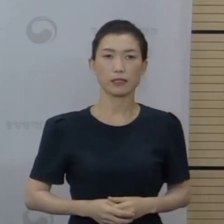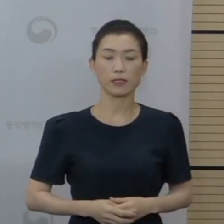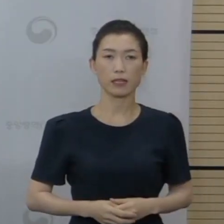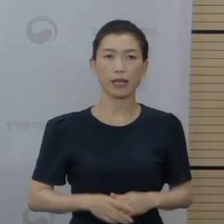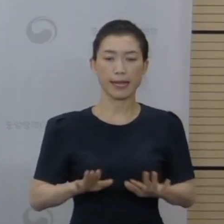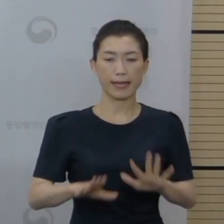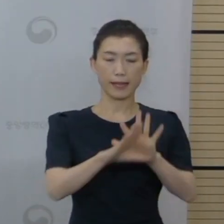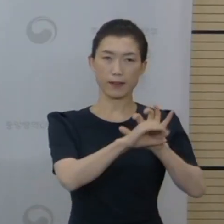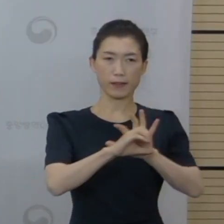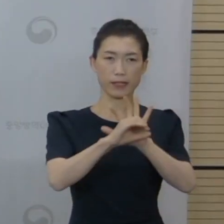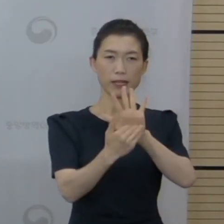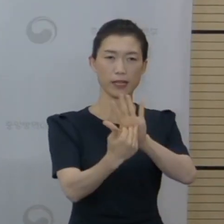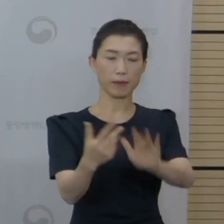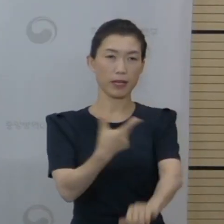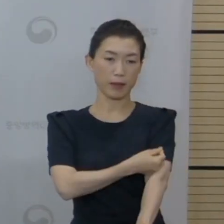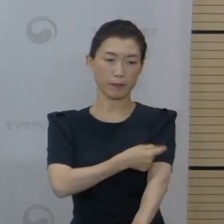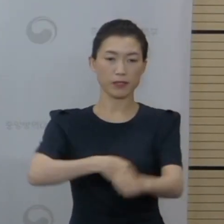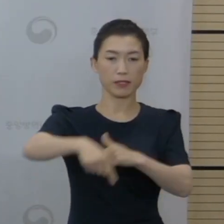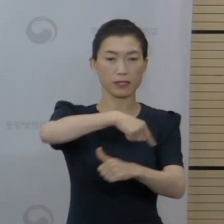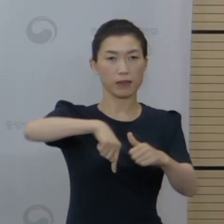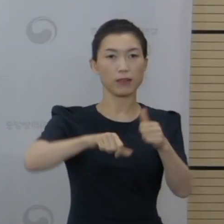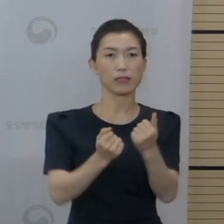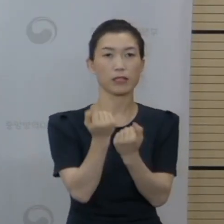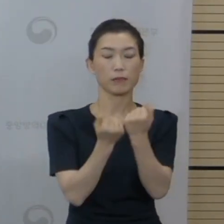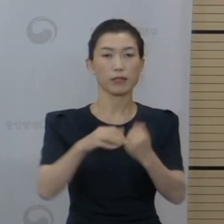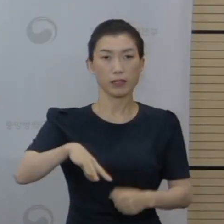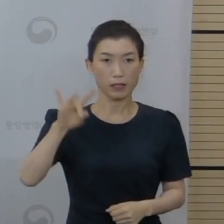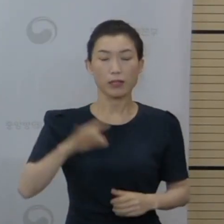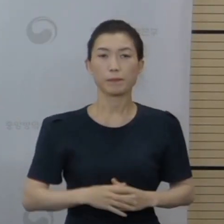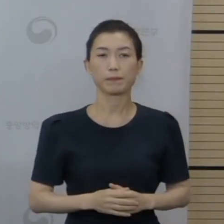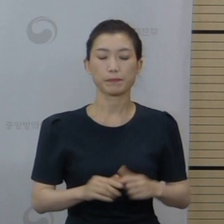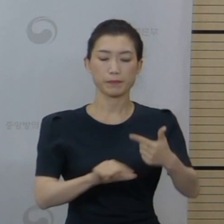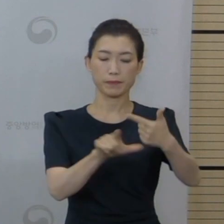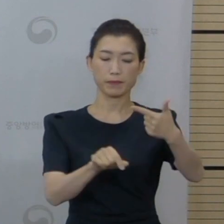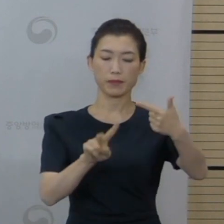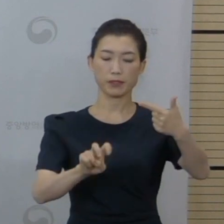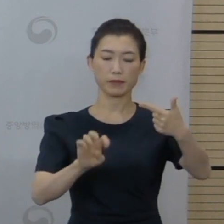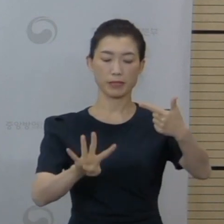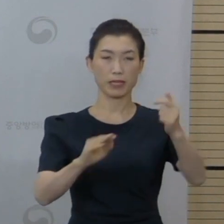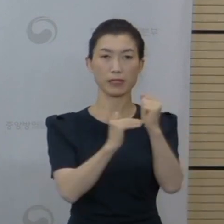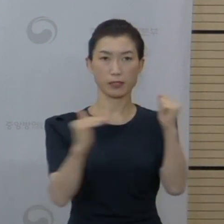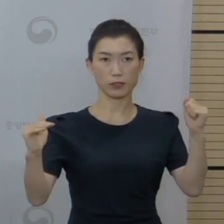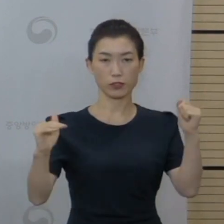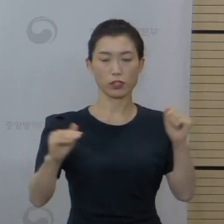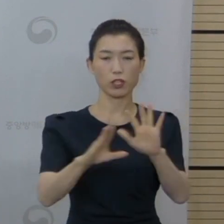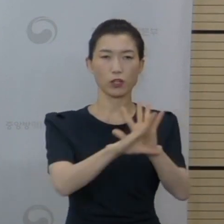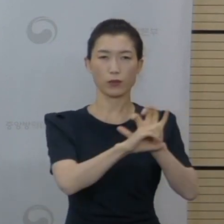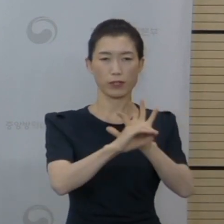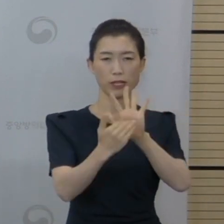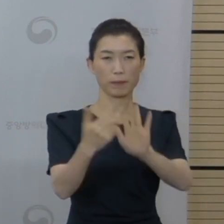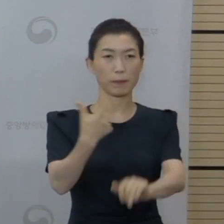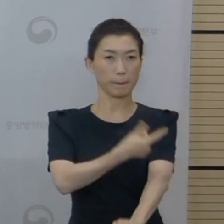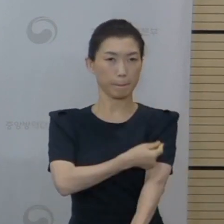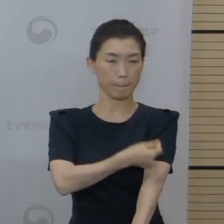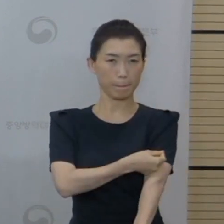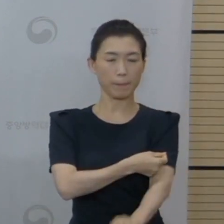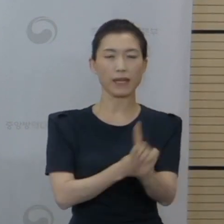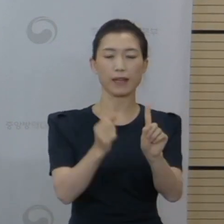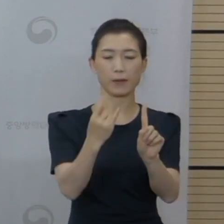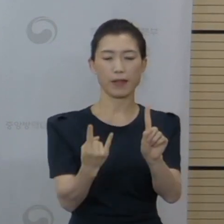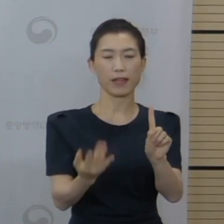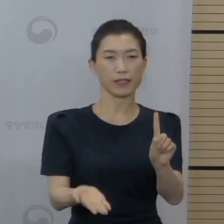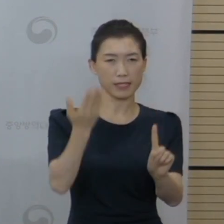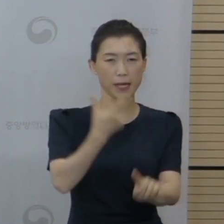먼저 코로나19 예방 접종 현황입니다. 6월 24일 기준으로 코로나19 예방접종을 1회